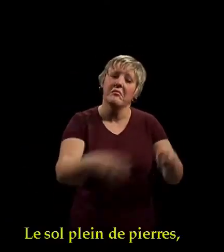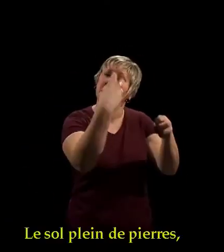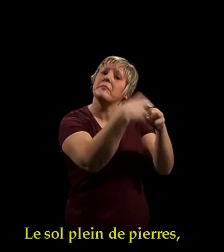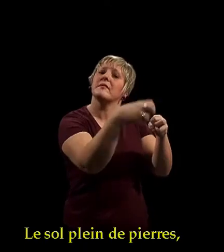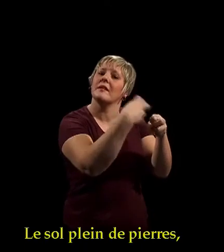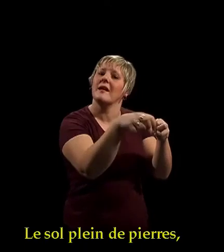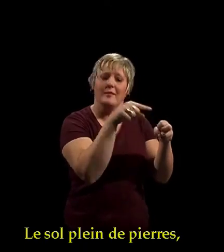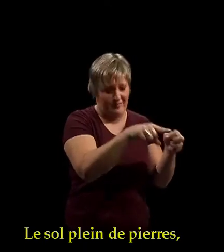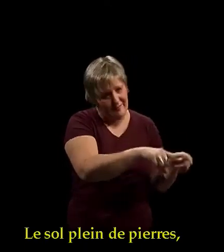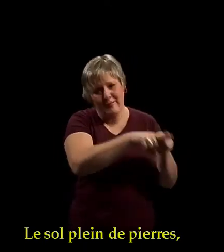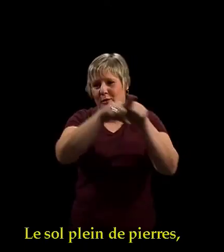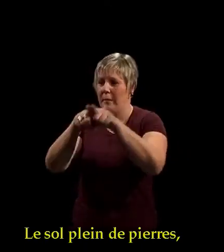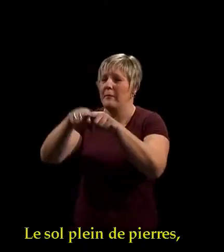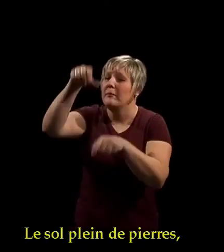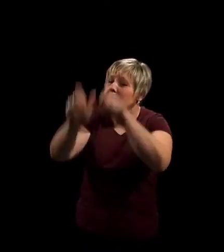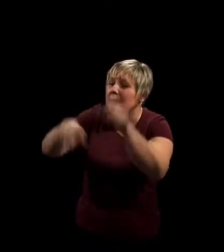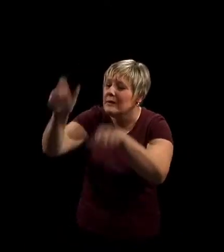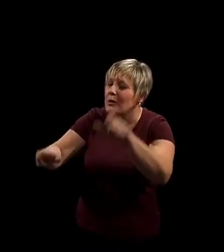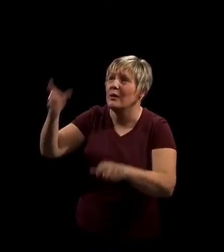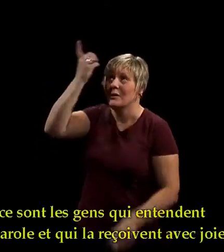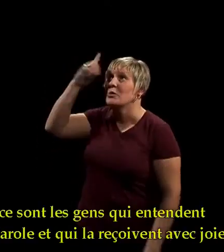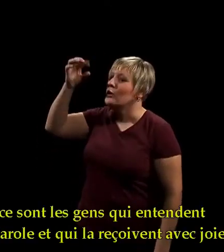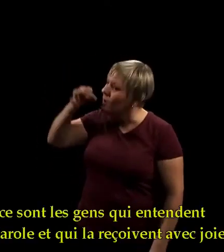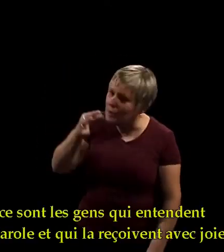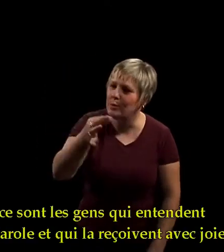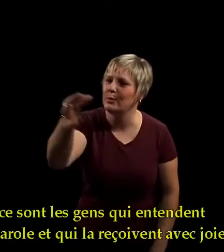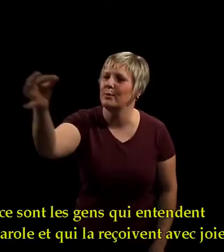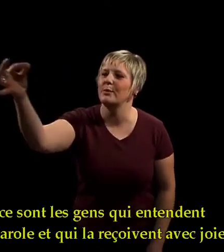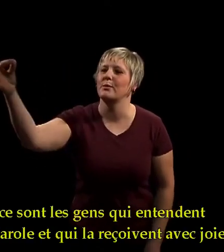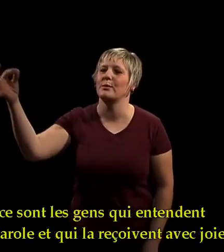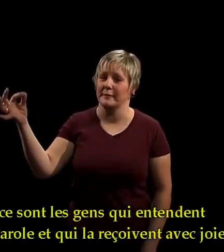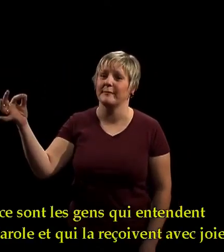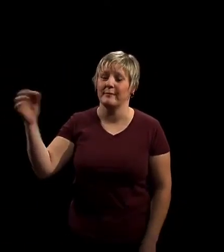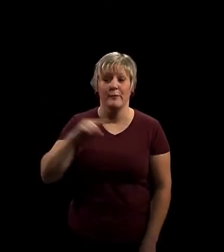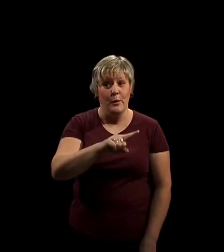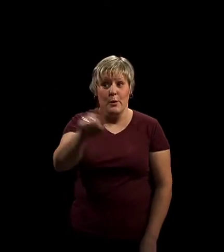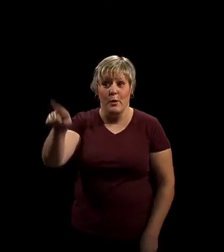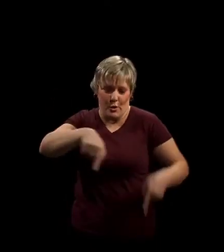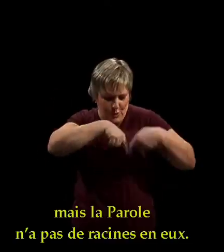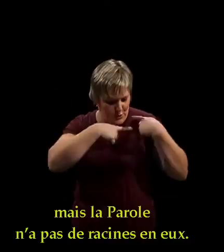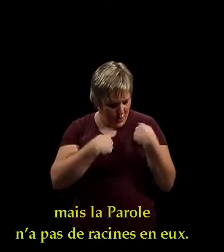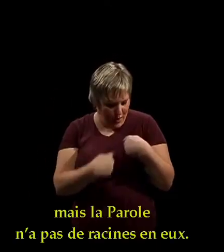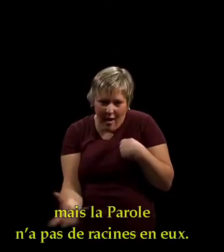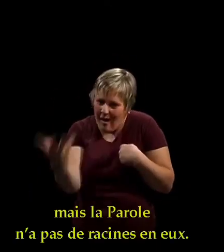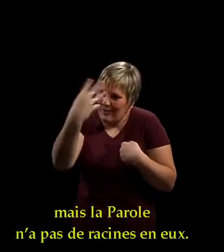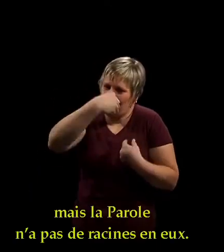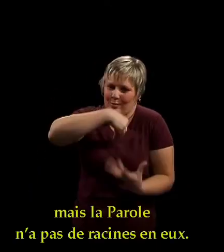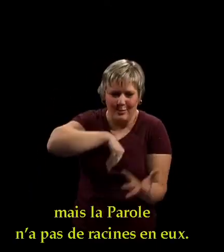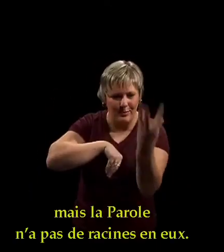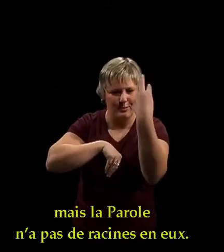Le sol plein de pierres, ce sont les gens qui entendent la parole et qui la reçoivent avec joie. Mais la parole n'a